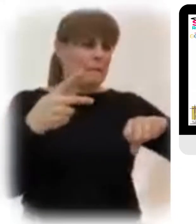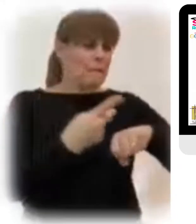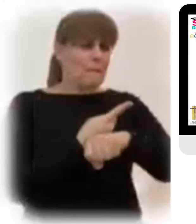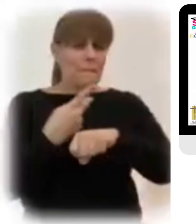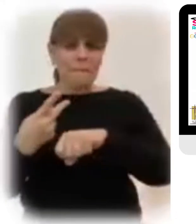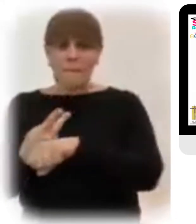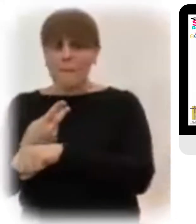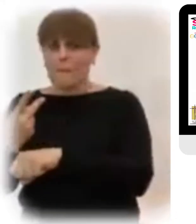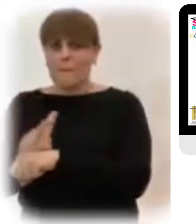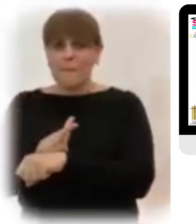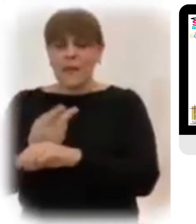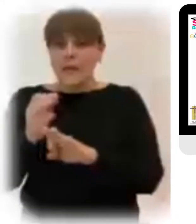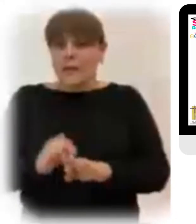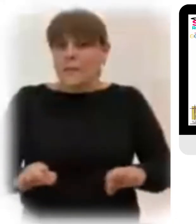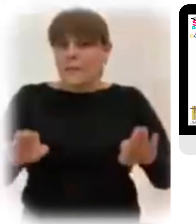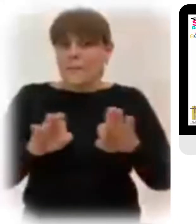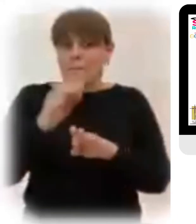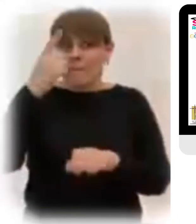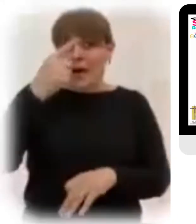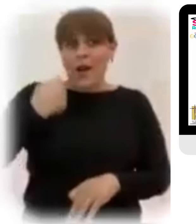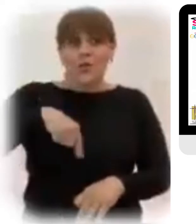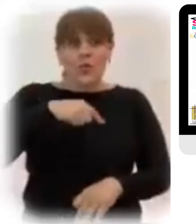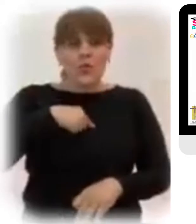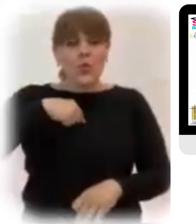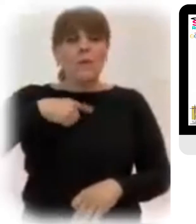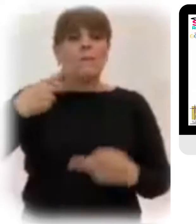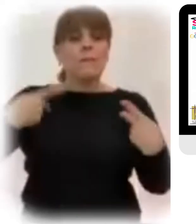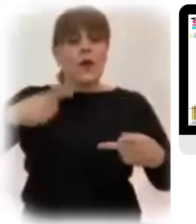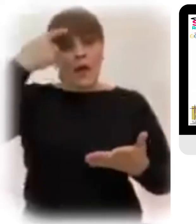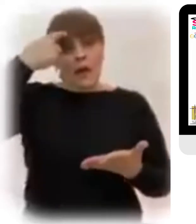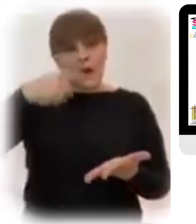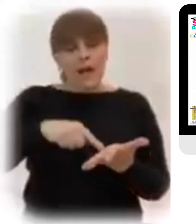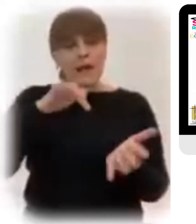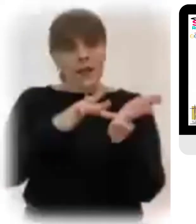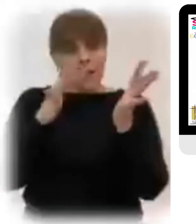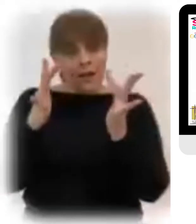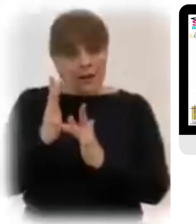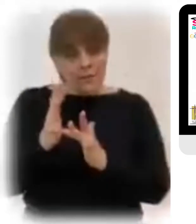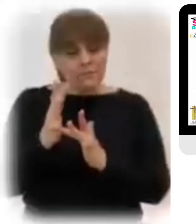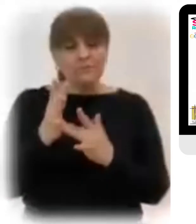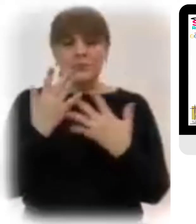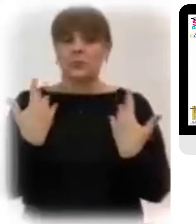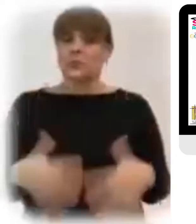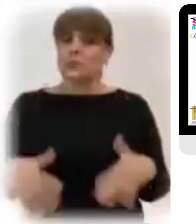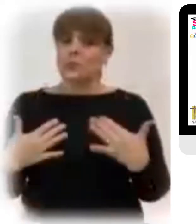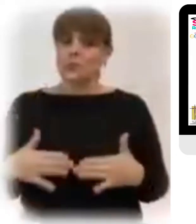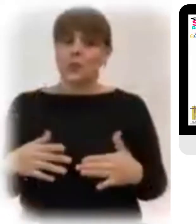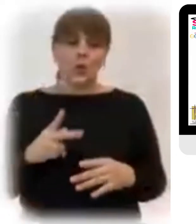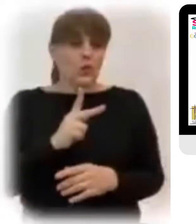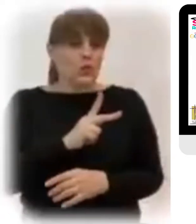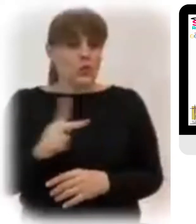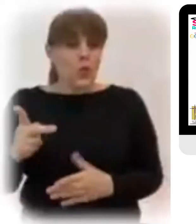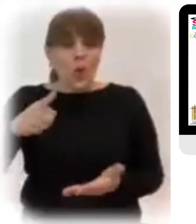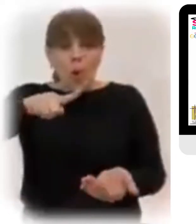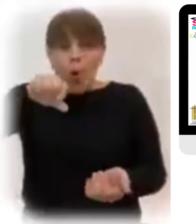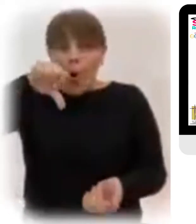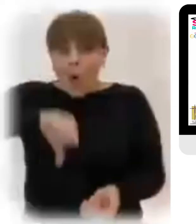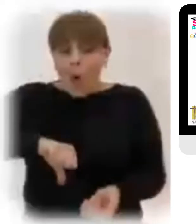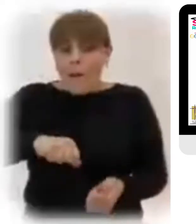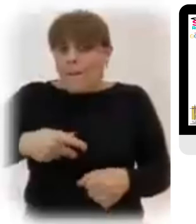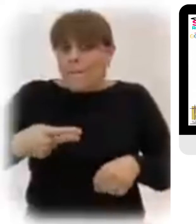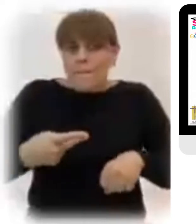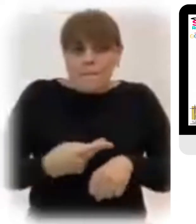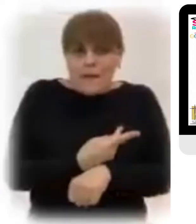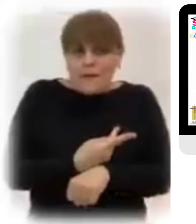noche central para la vida de todo cristiano Todo gira en torno a ella Porque esta noche